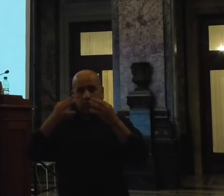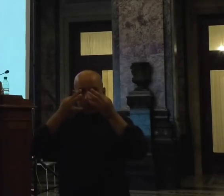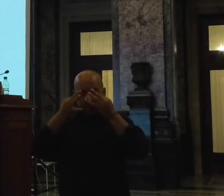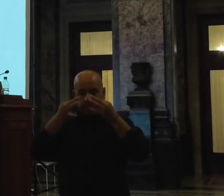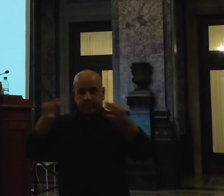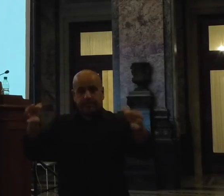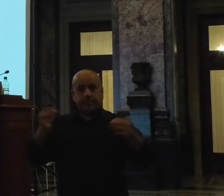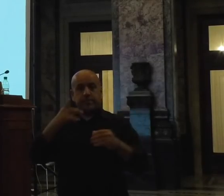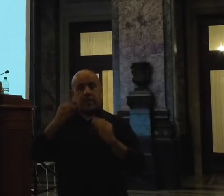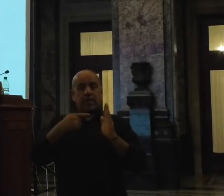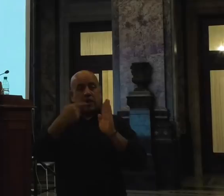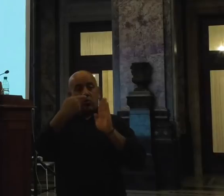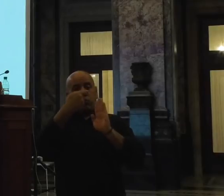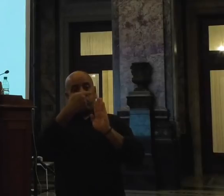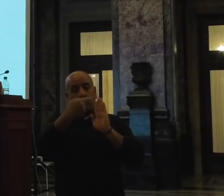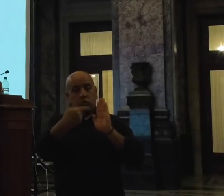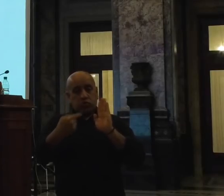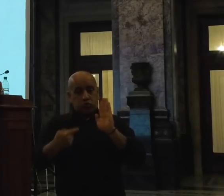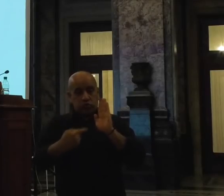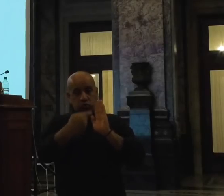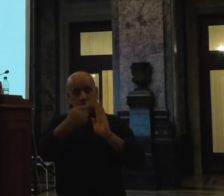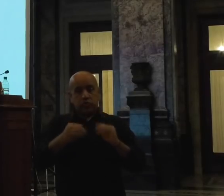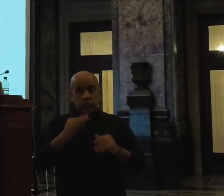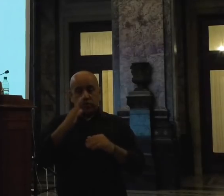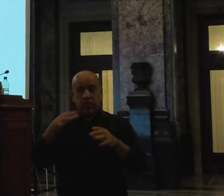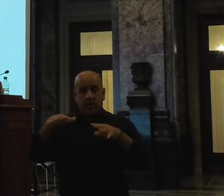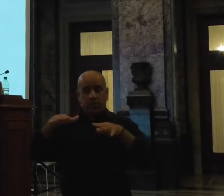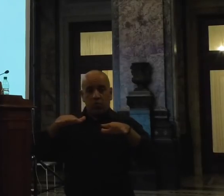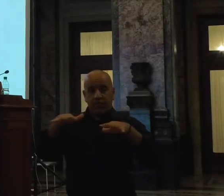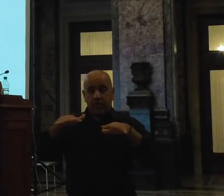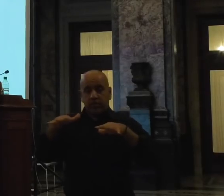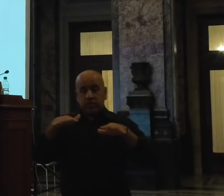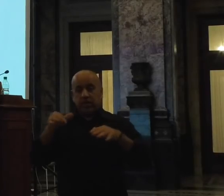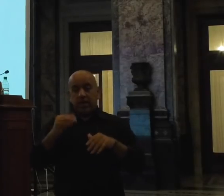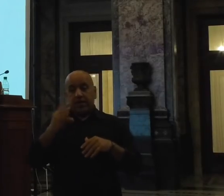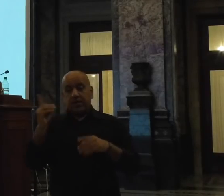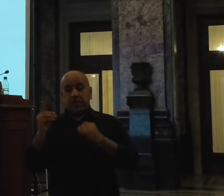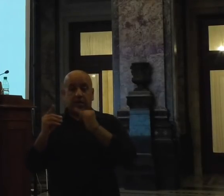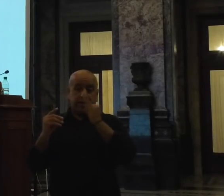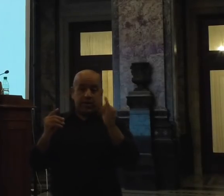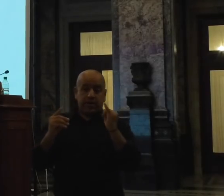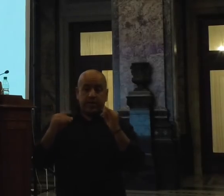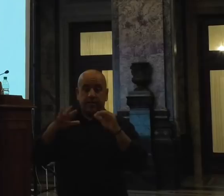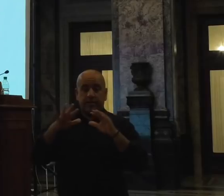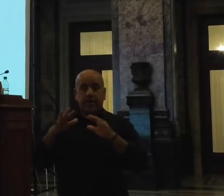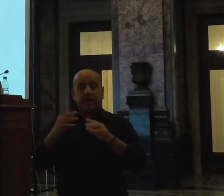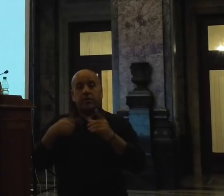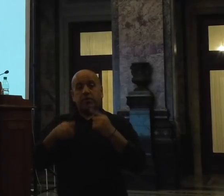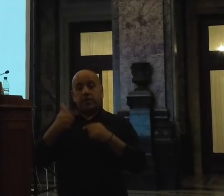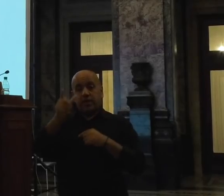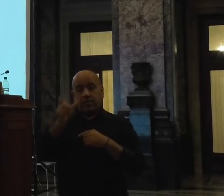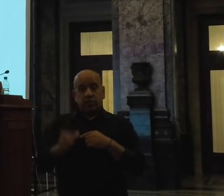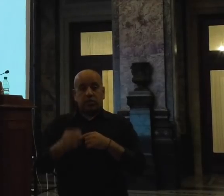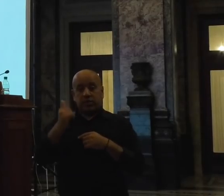aquí se están moviendo hacia la derecha o hacia la izquierda. Y la persona tiene